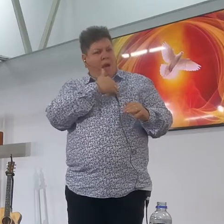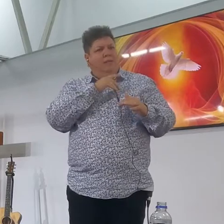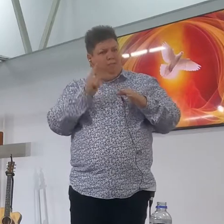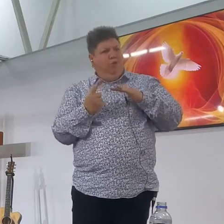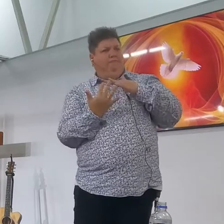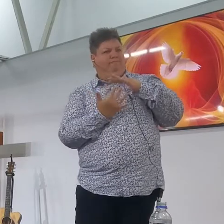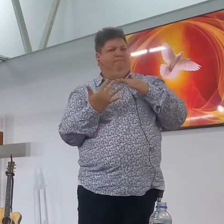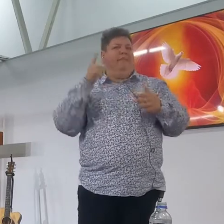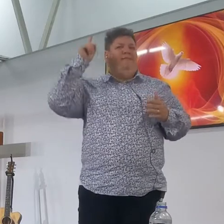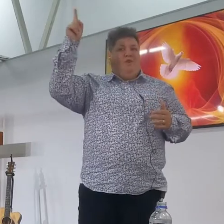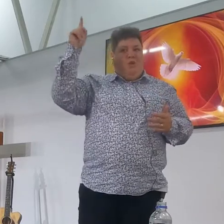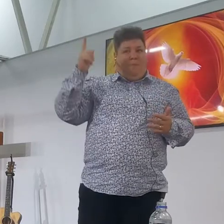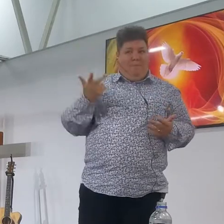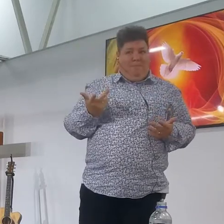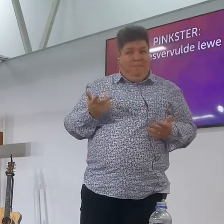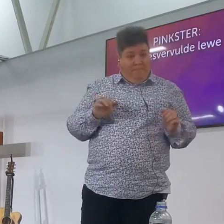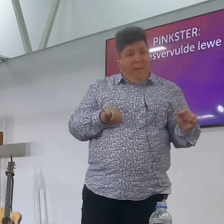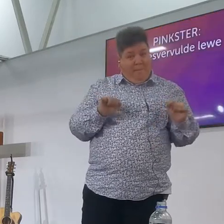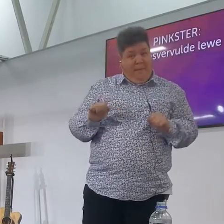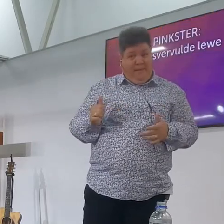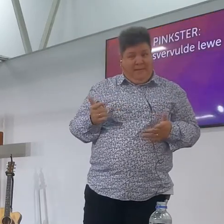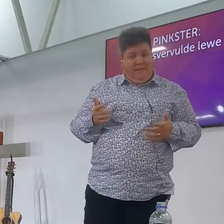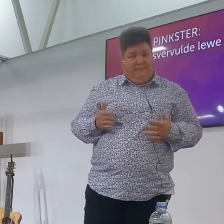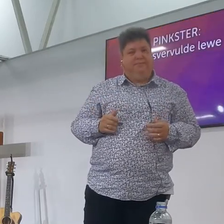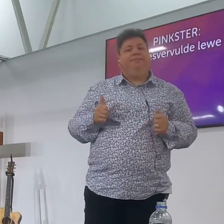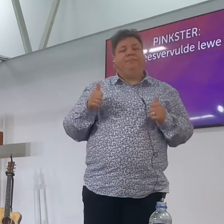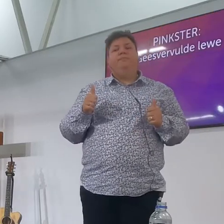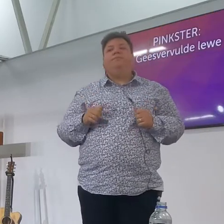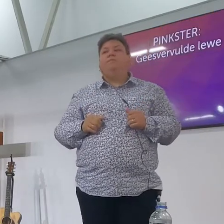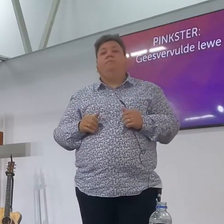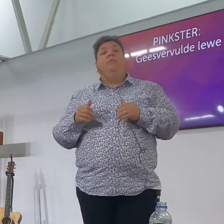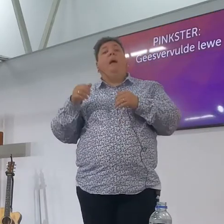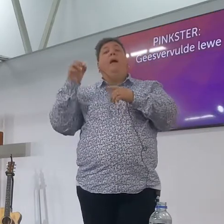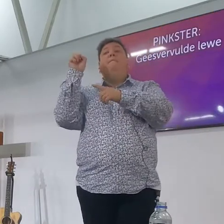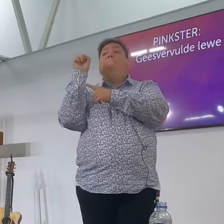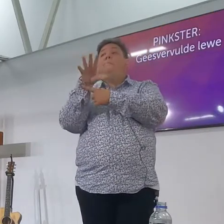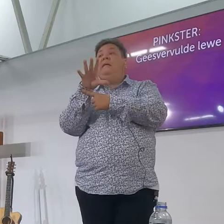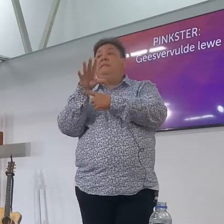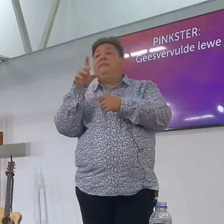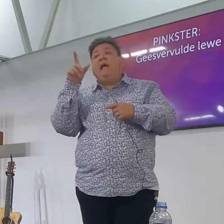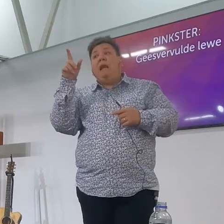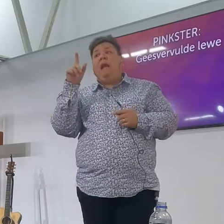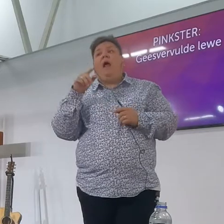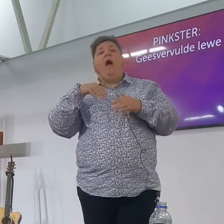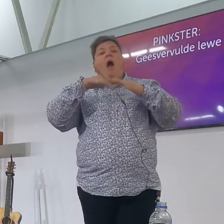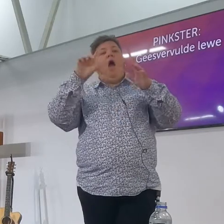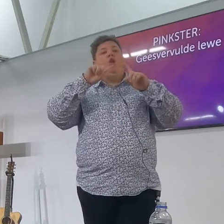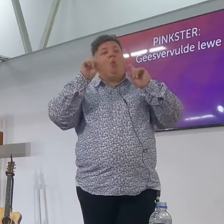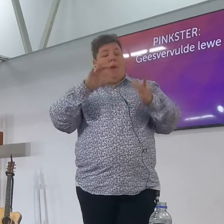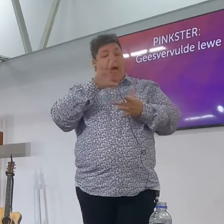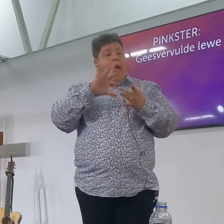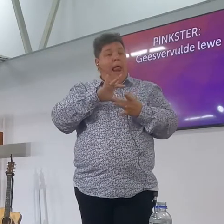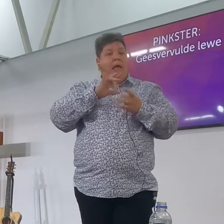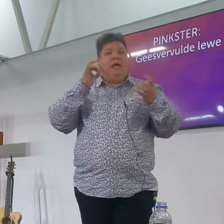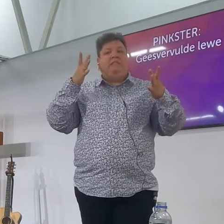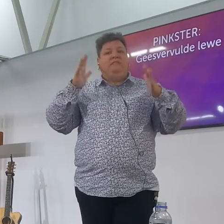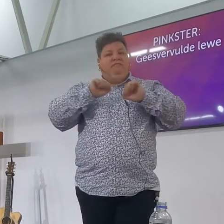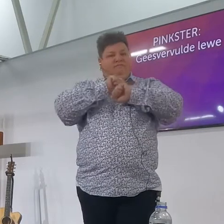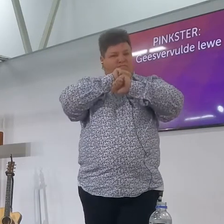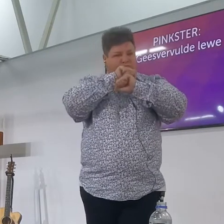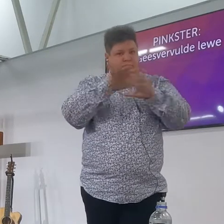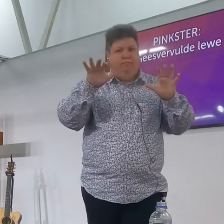Amen. Amen. So, okay, dis die agtergrond van Pinkster. Pinkster gaan oor die Heilige Gees wat uitgestort is, dat